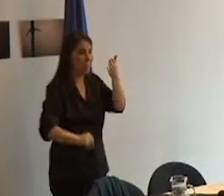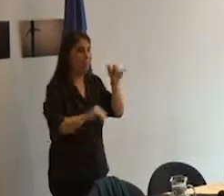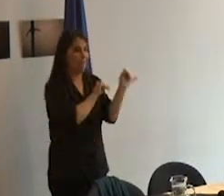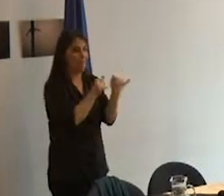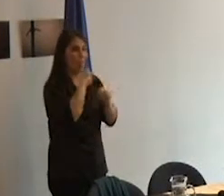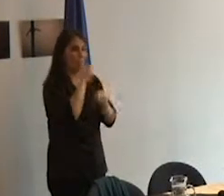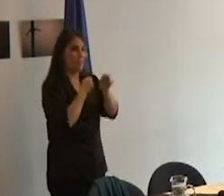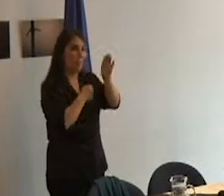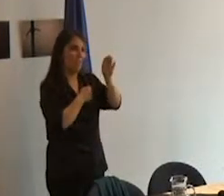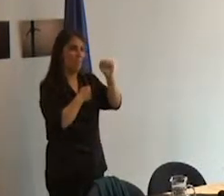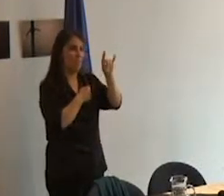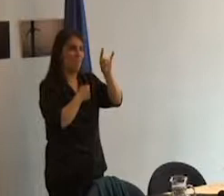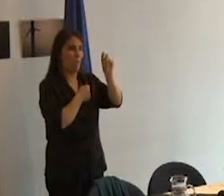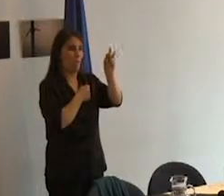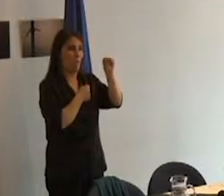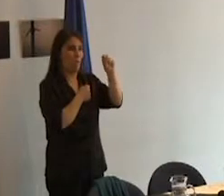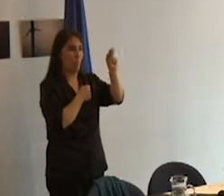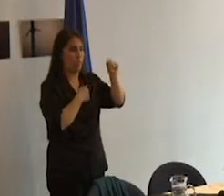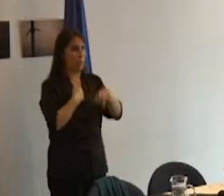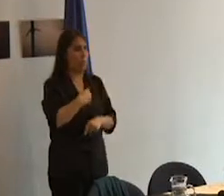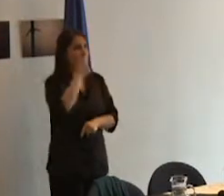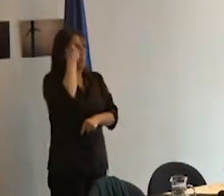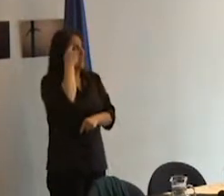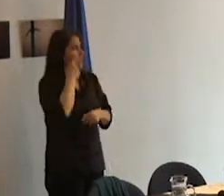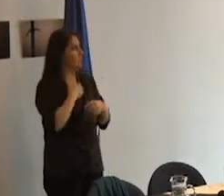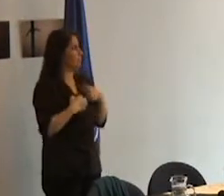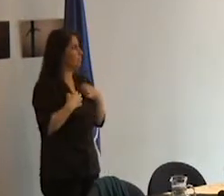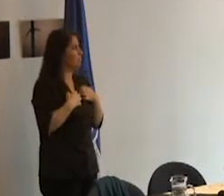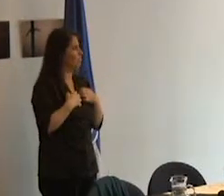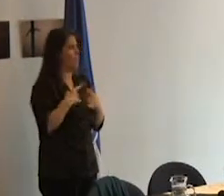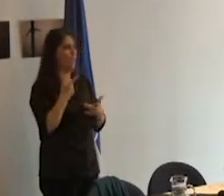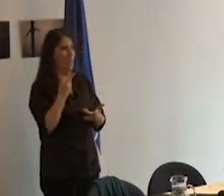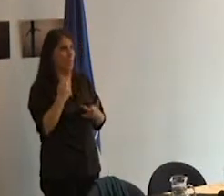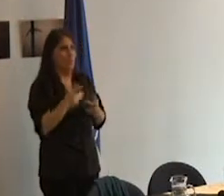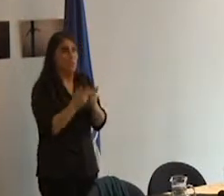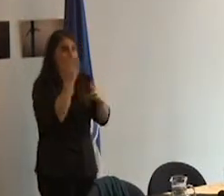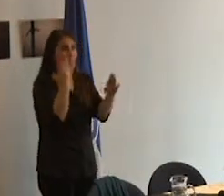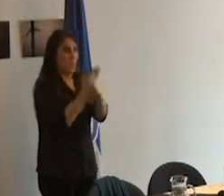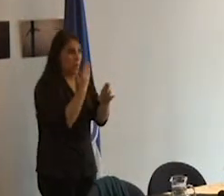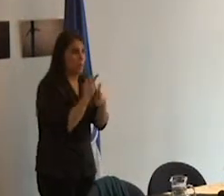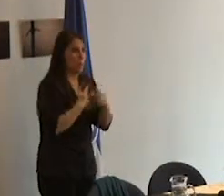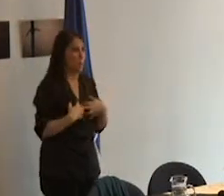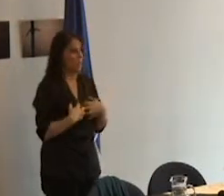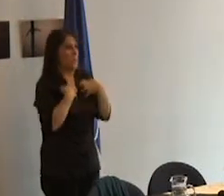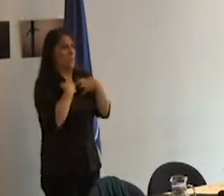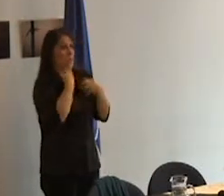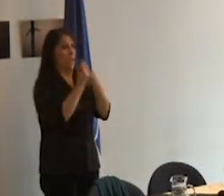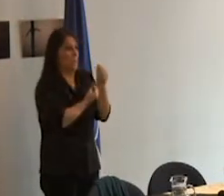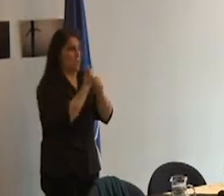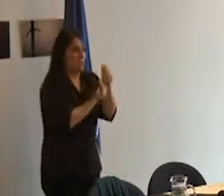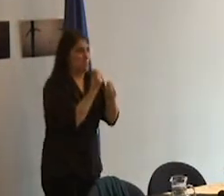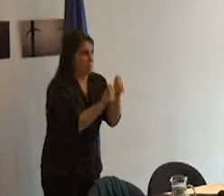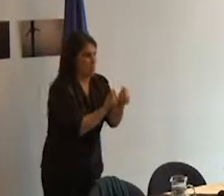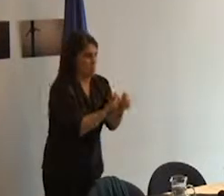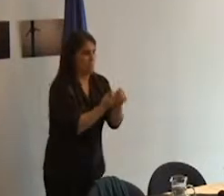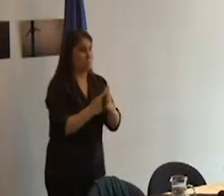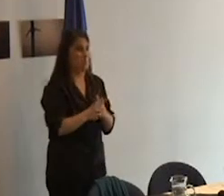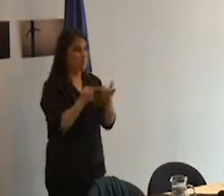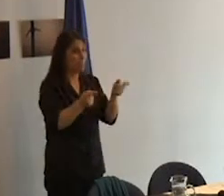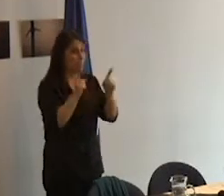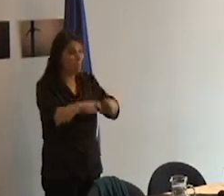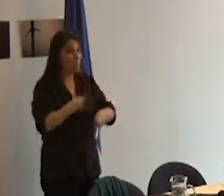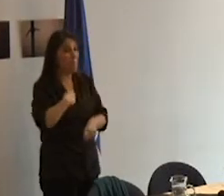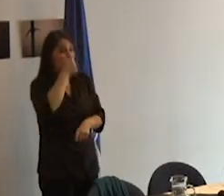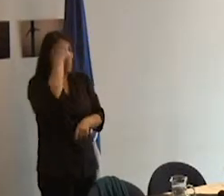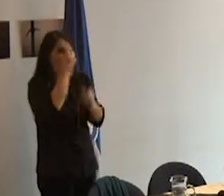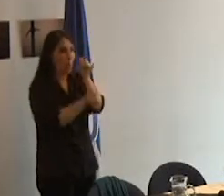retos frente a una incertidumbre que problematiza y asusta. Es necesario pensar en una pedagogía